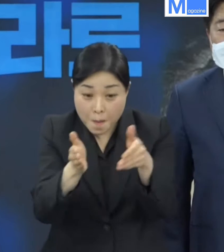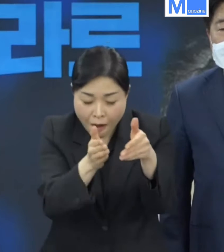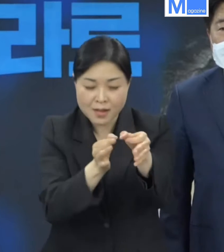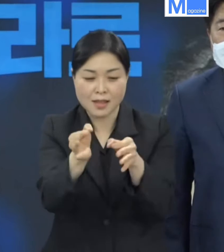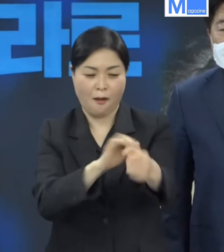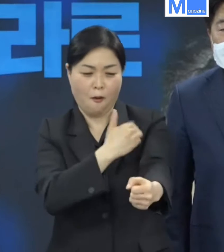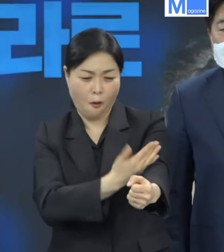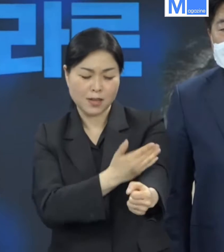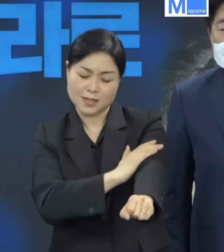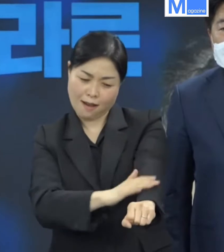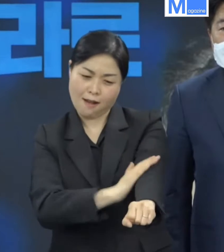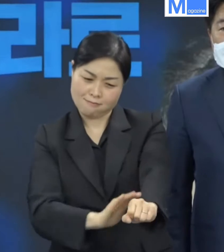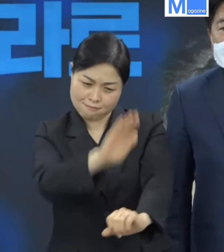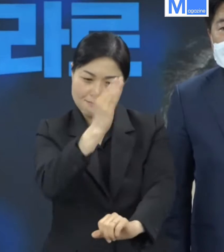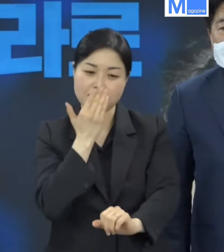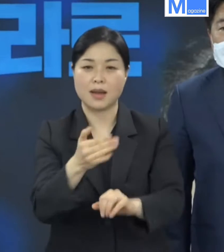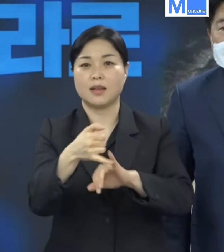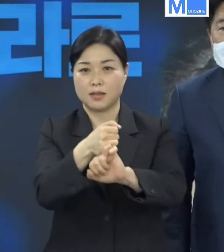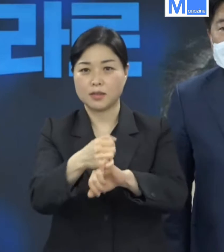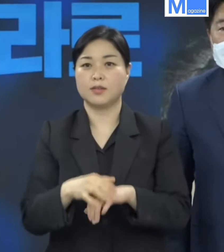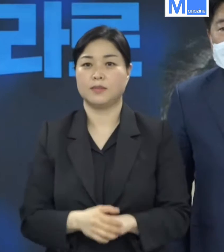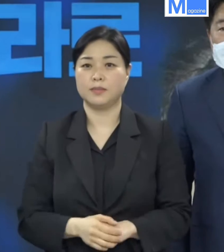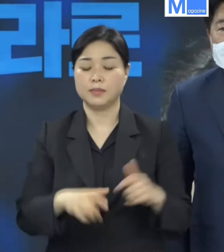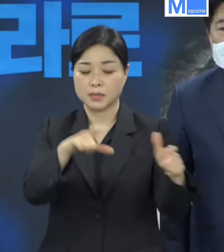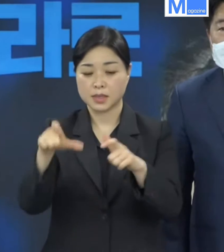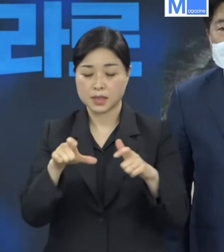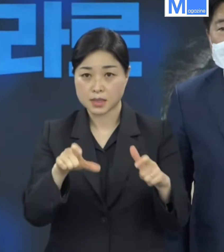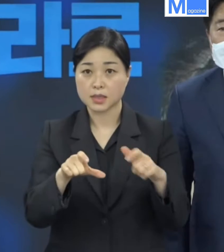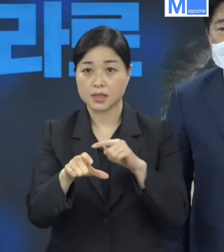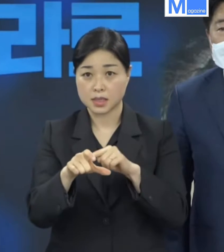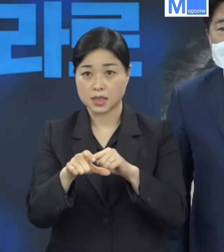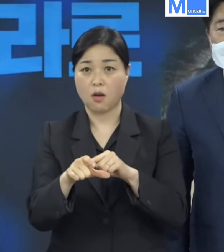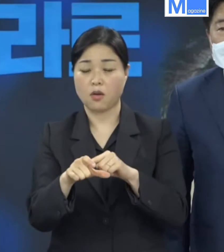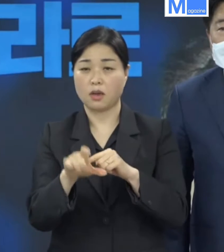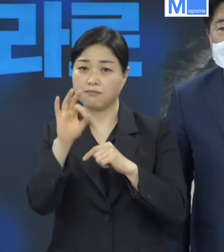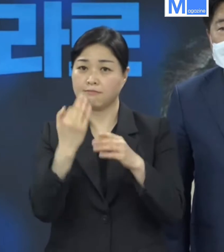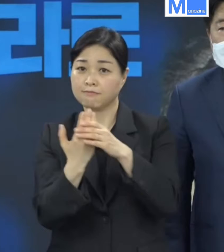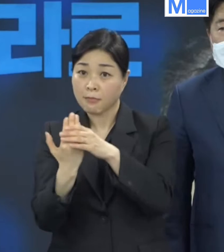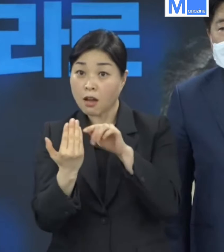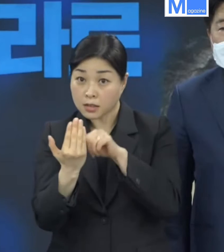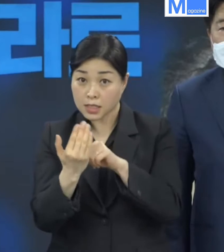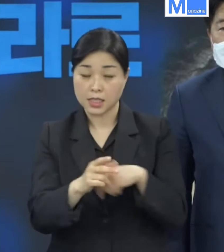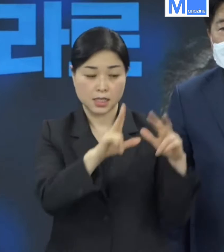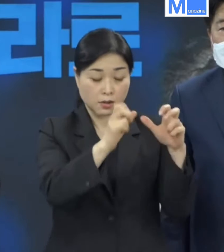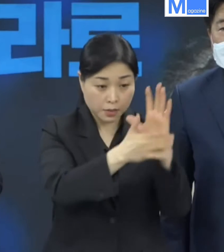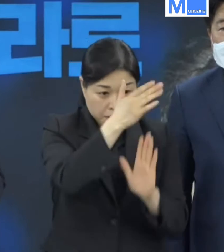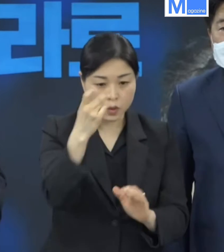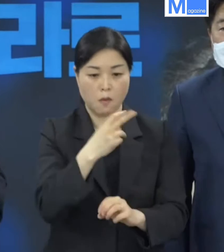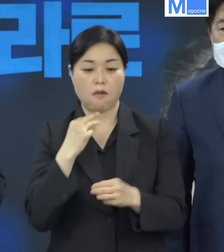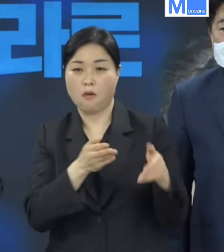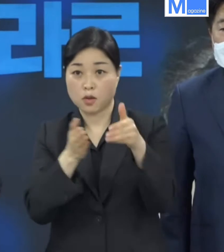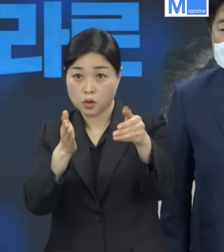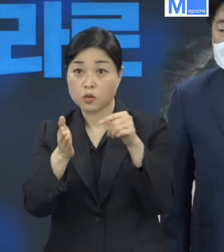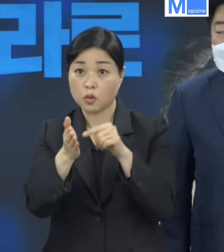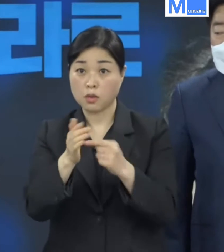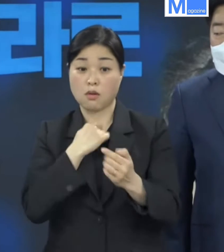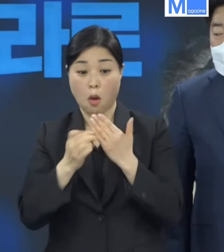하겠습니다. 지역화폐의 골목경제 활성화 효과는 이미 성남시와 경기도에서 여러